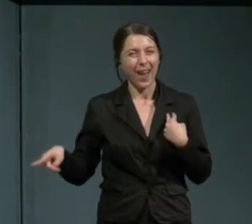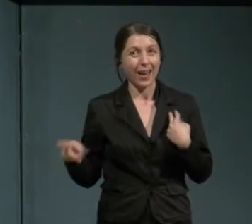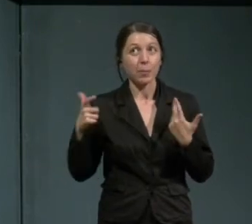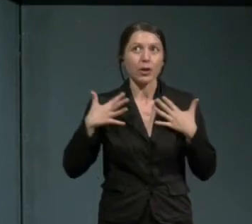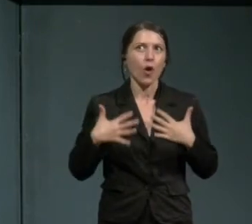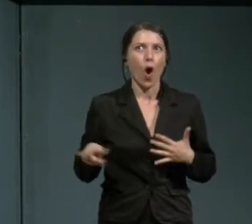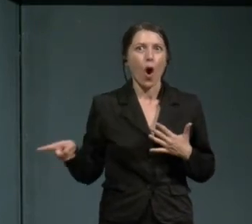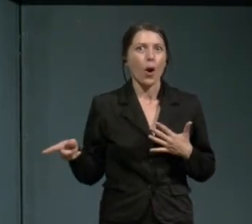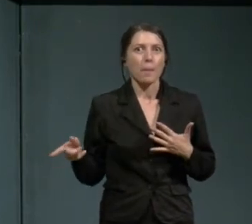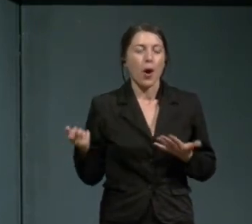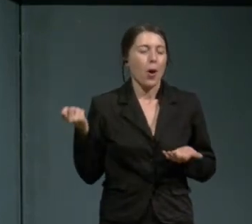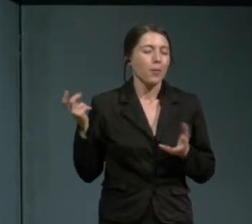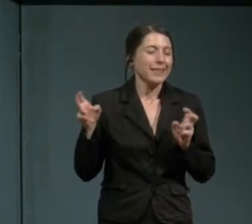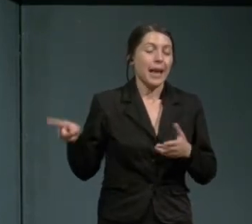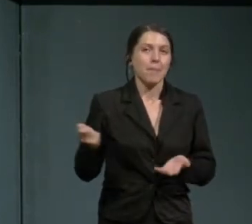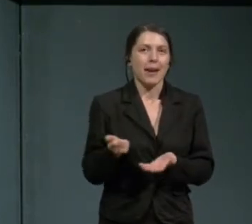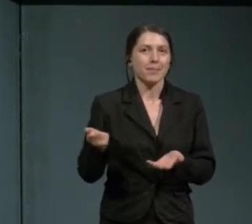corpo diventa fondamentale